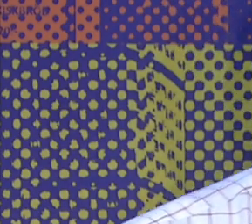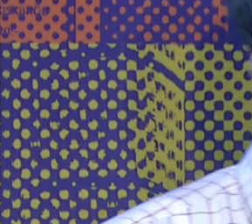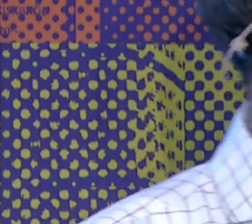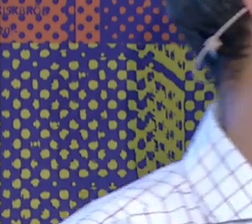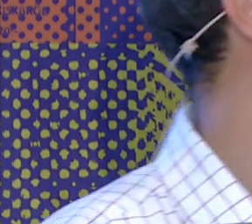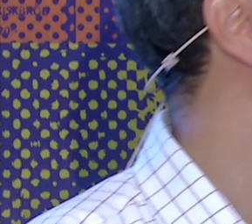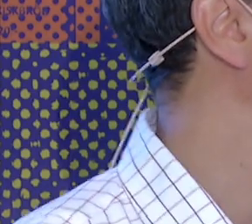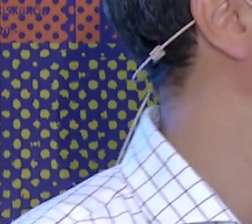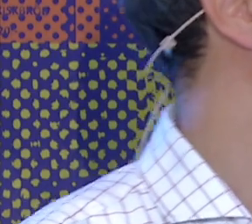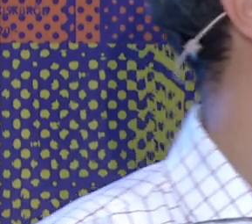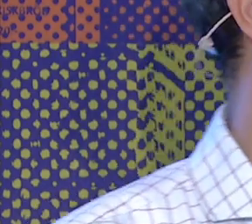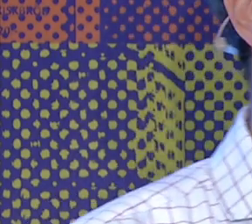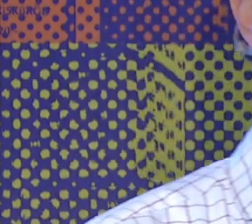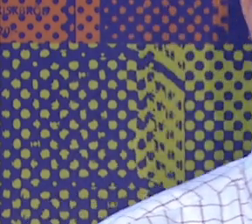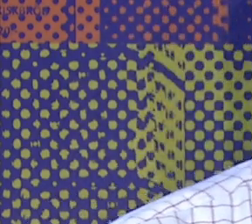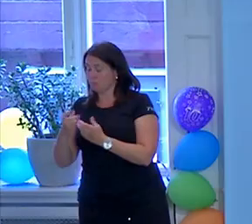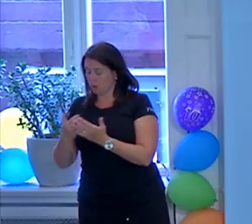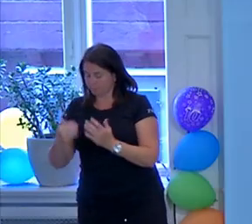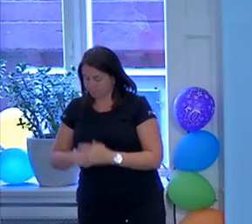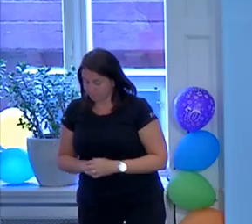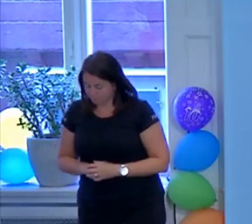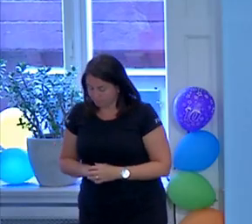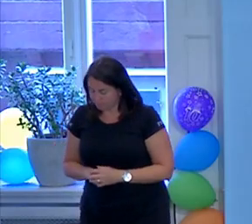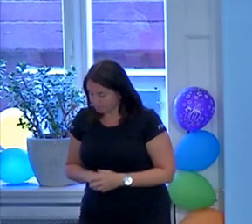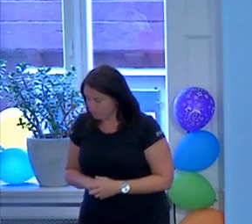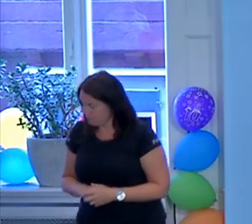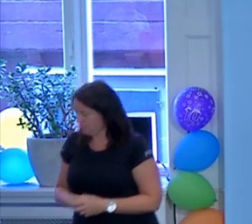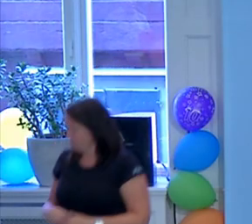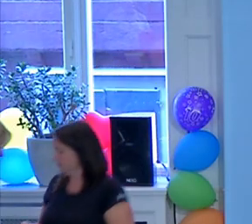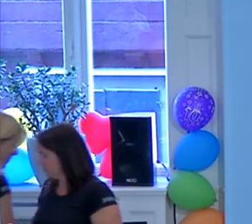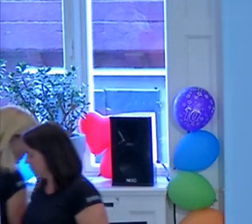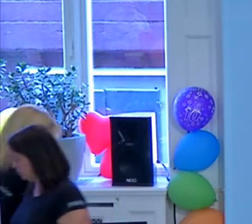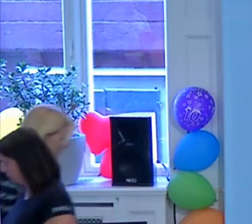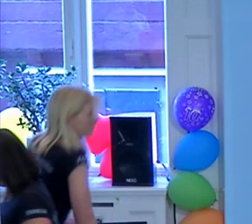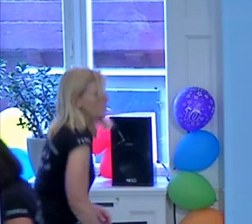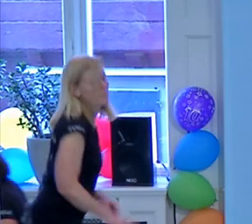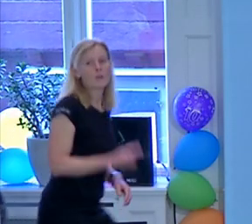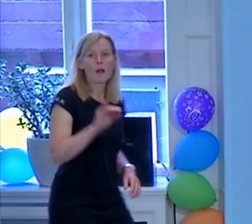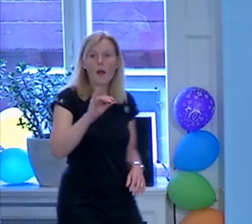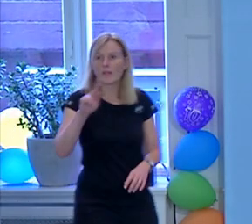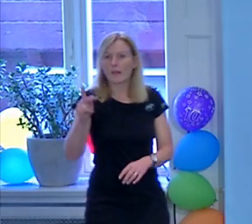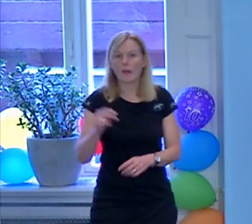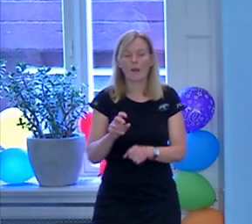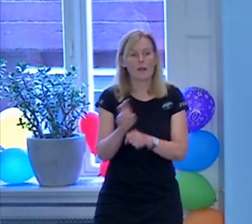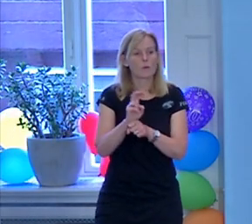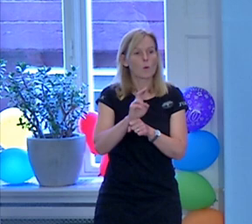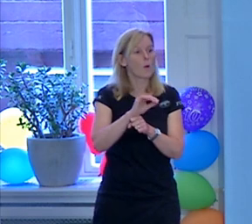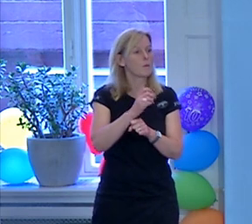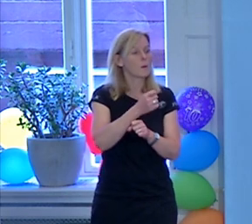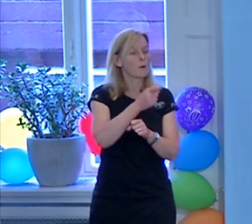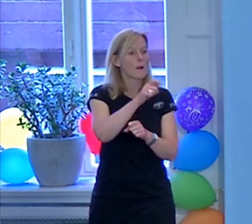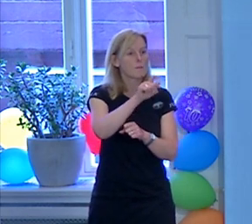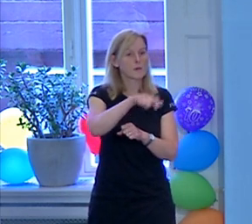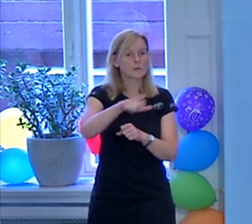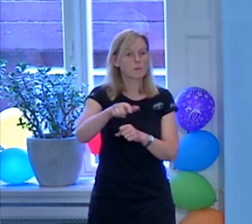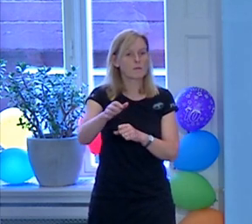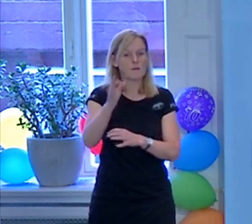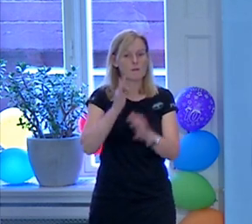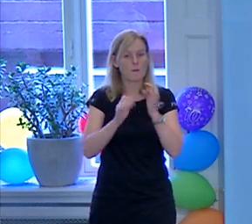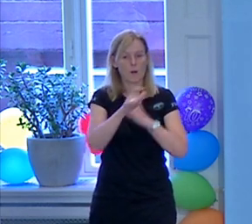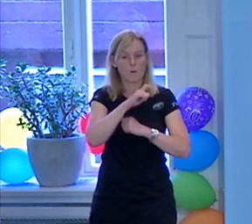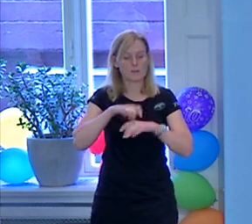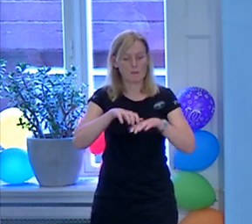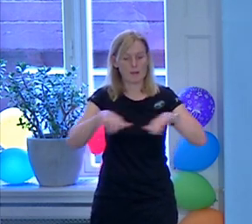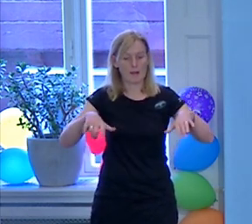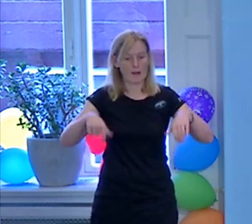tror jag blir attraktivt för många också. Mm, tack. Annika, skulle du vilja greppa en handmikrofon och se om det är någon som vill ställa frågor till panelen här